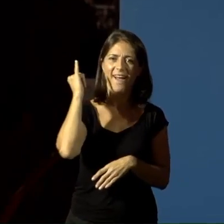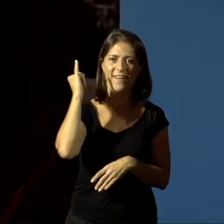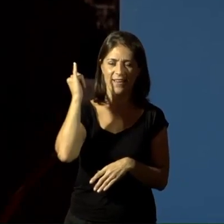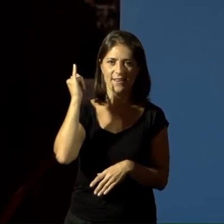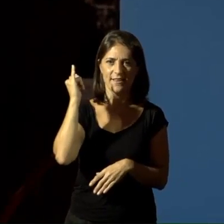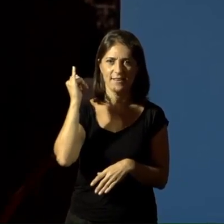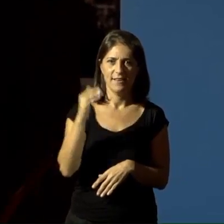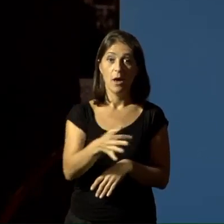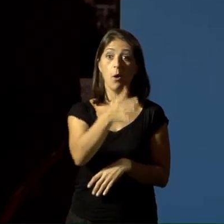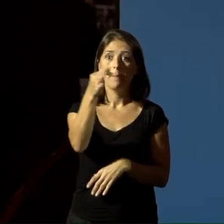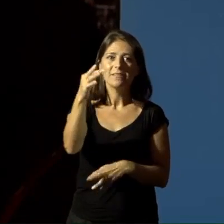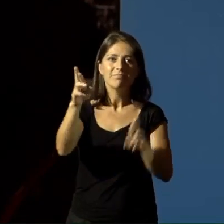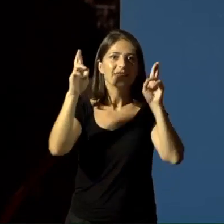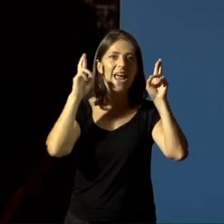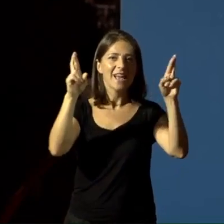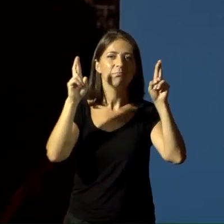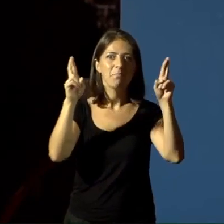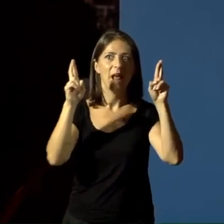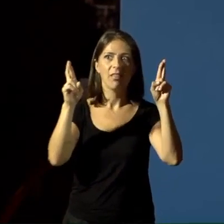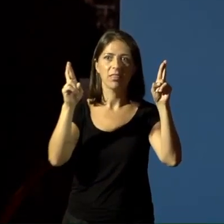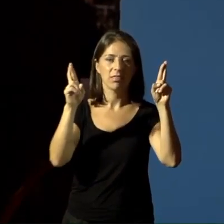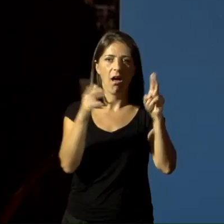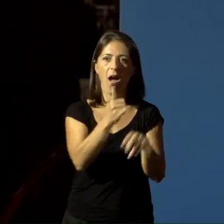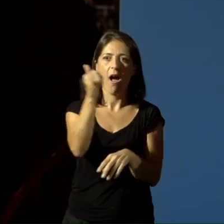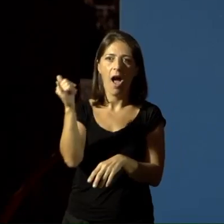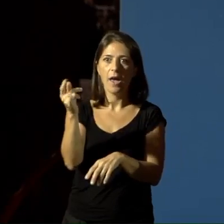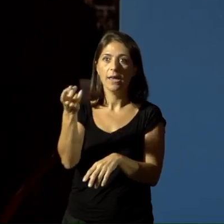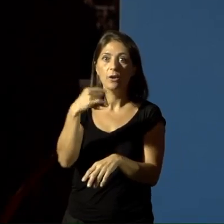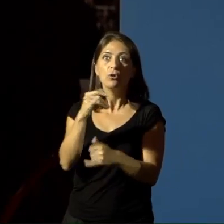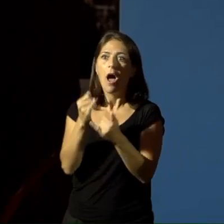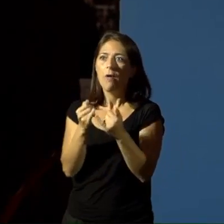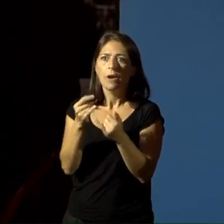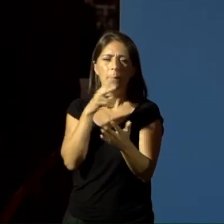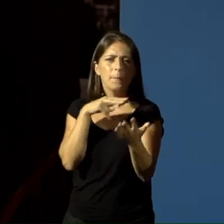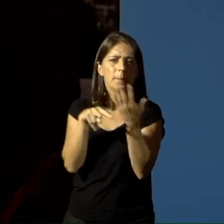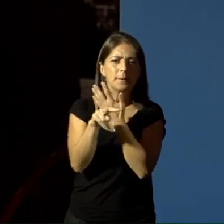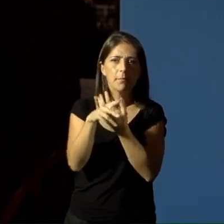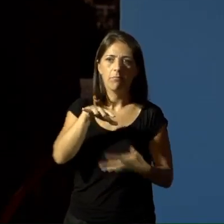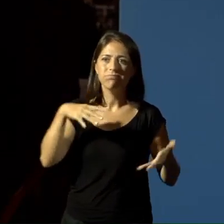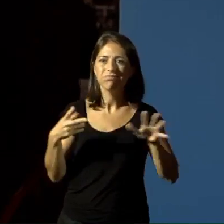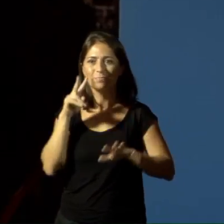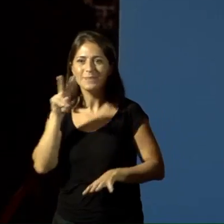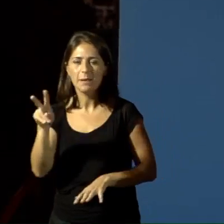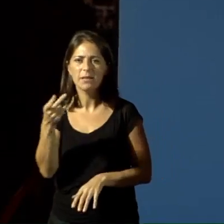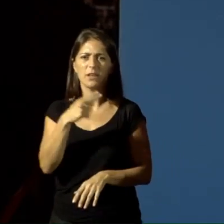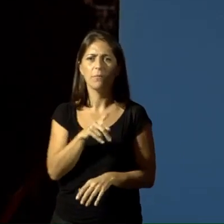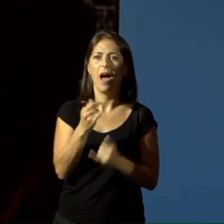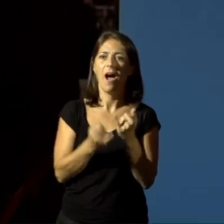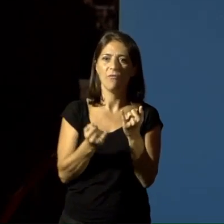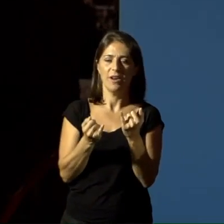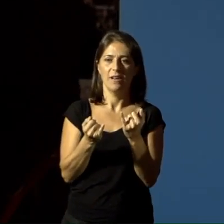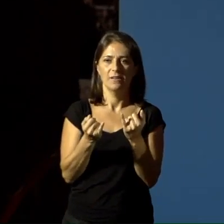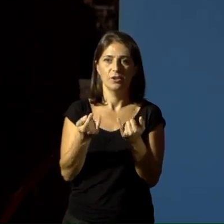hai unha esperanza esperándonos. Queremos facer visible o invisible na mar da valentía e